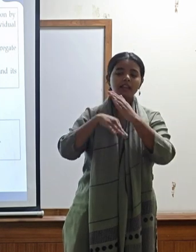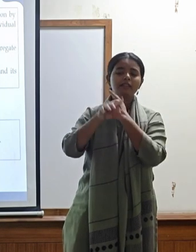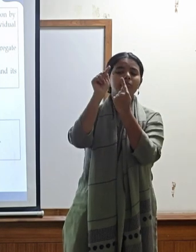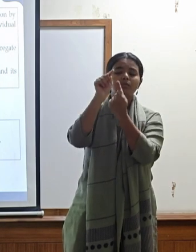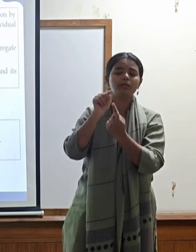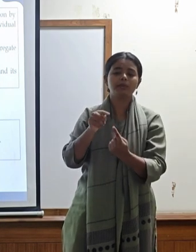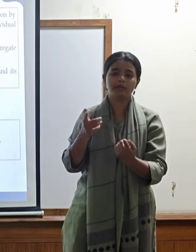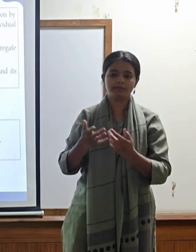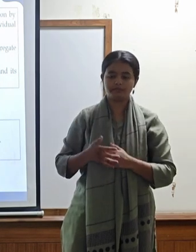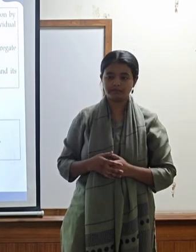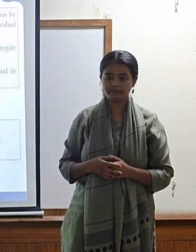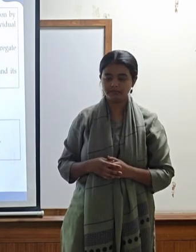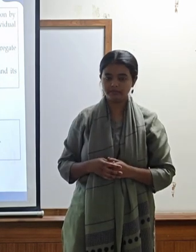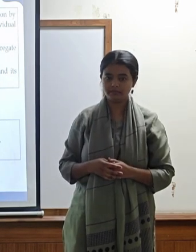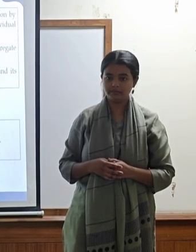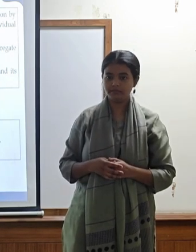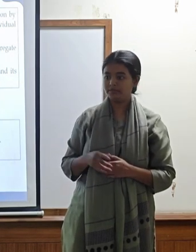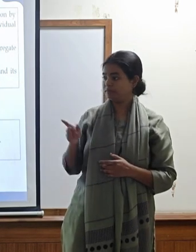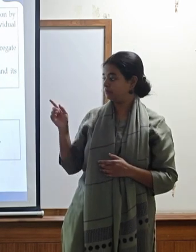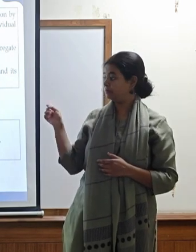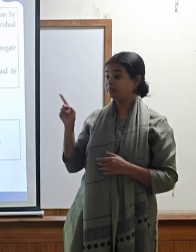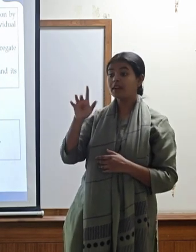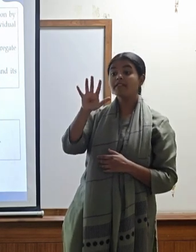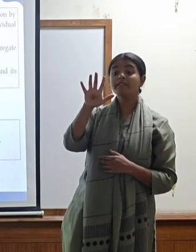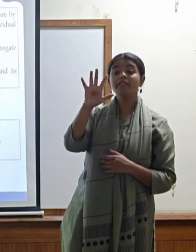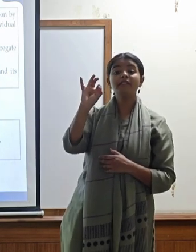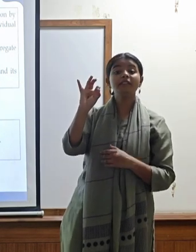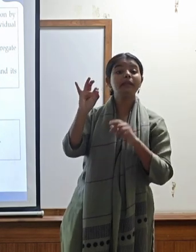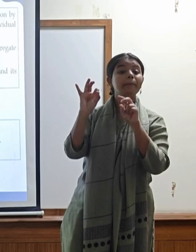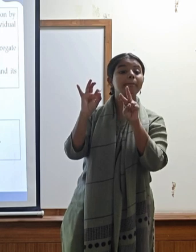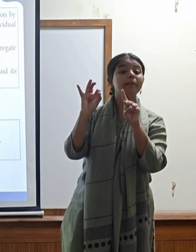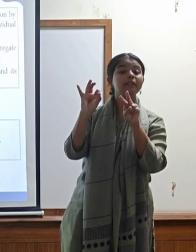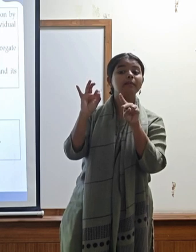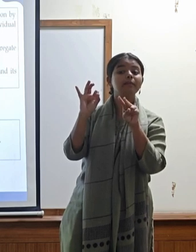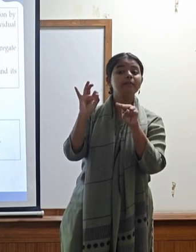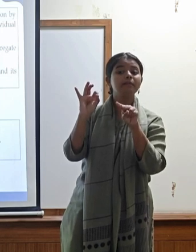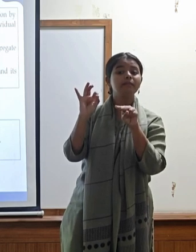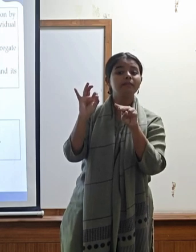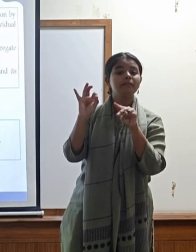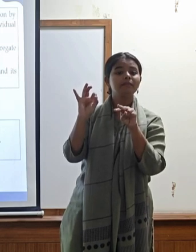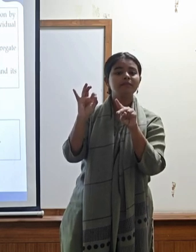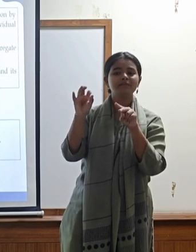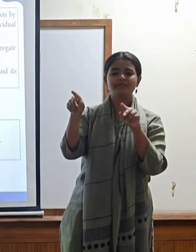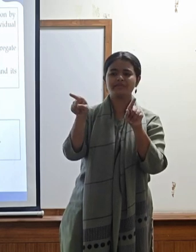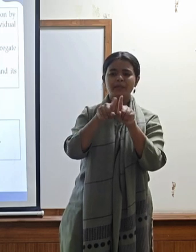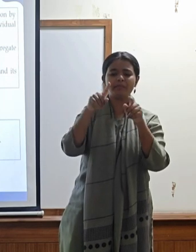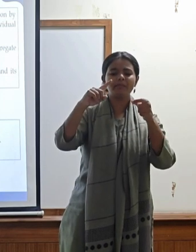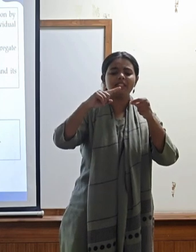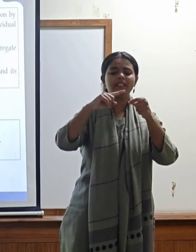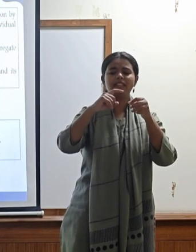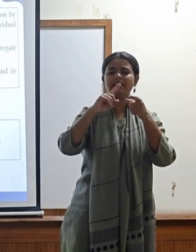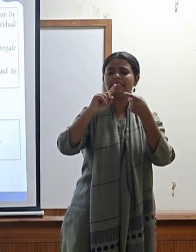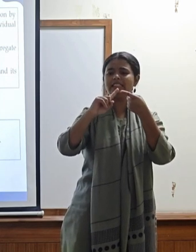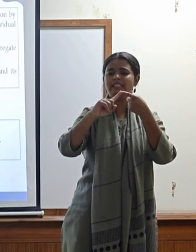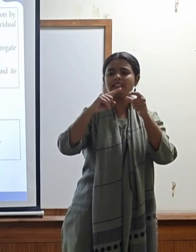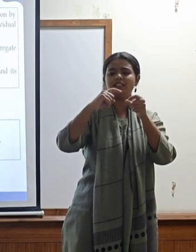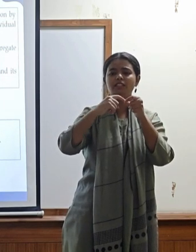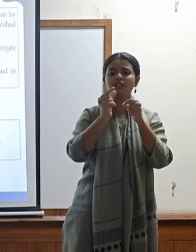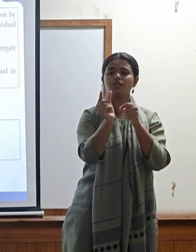तो देखिए 50 डिनोट्स द एक्सपोजर टू इक्विटी। जहाँ 50 लिखा हुआ है, 50 का मतलब